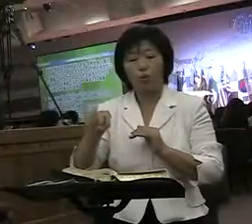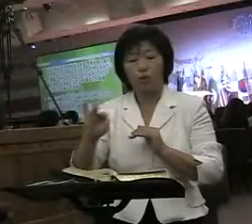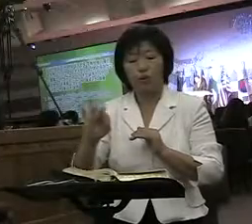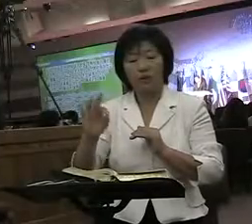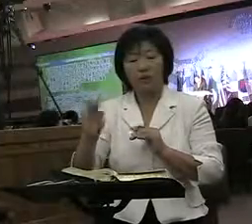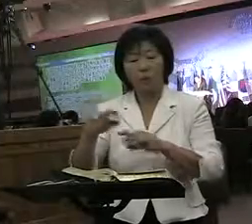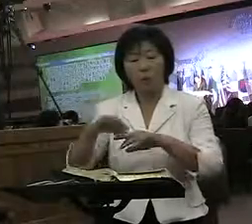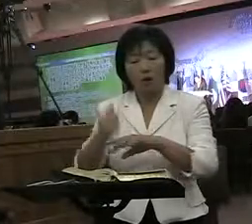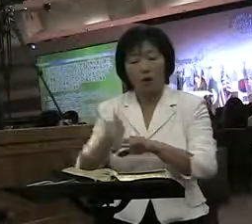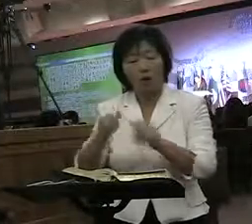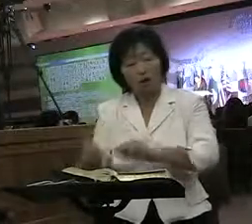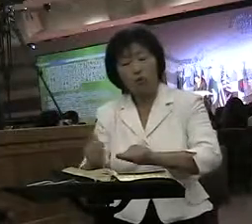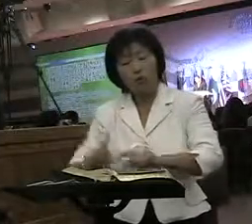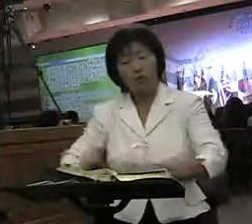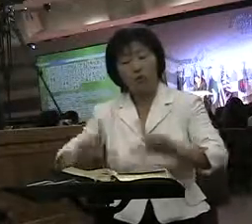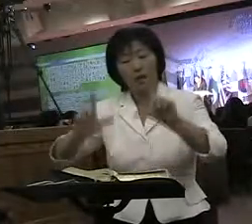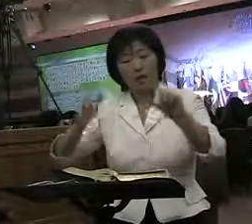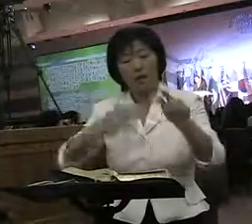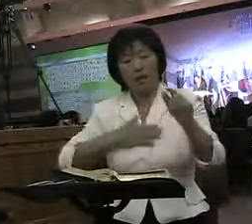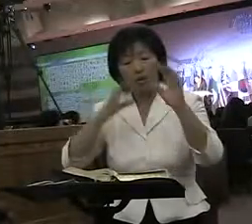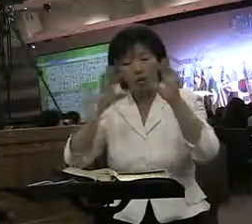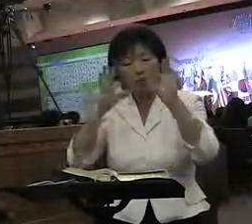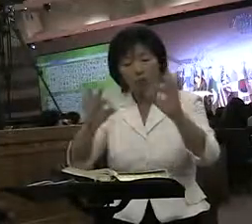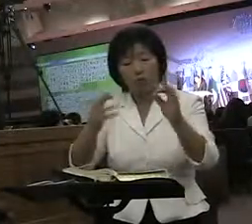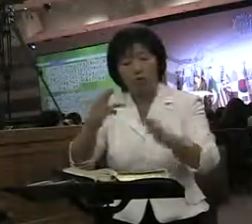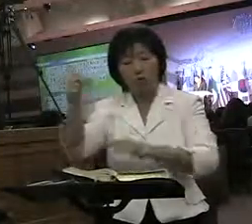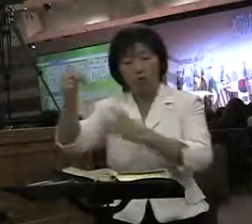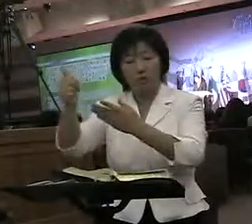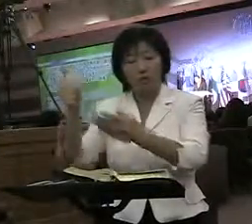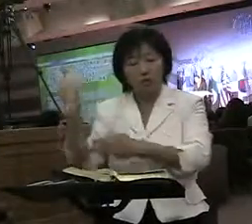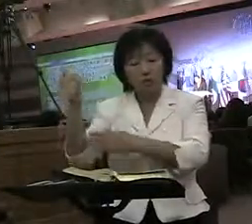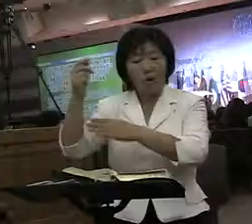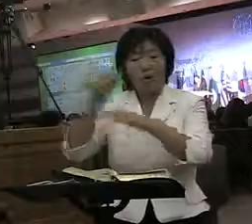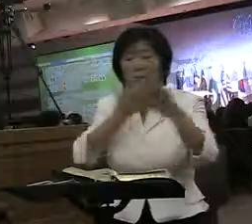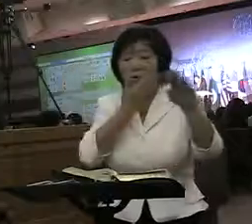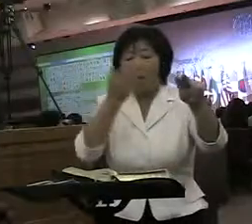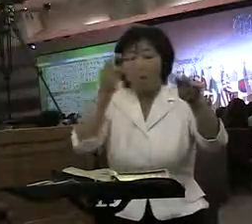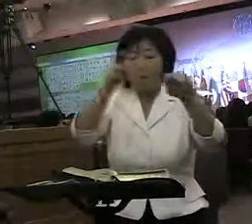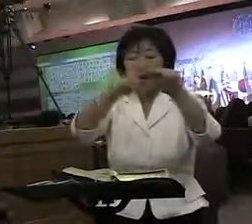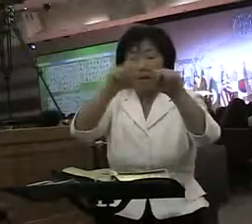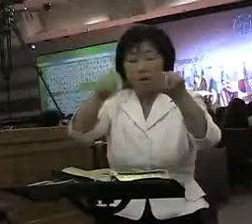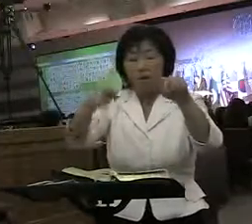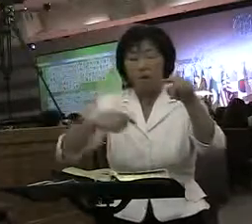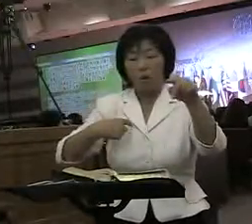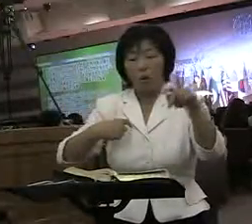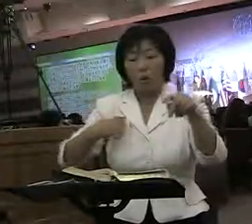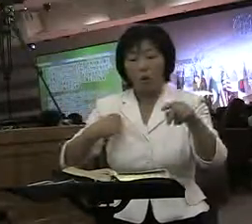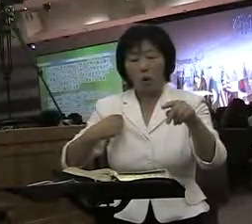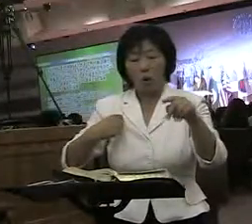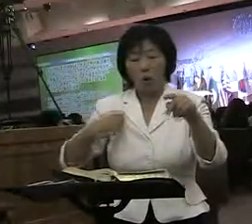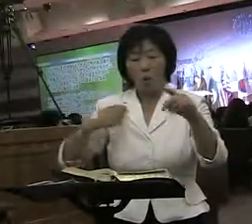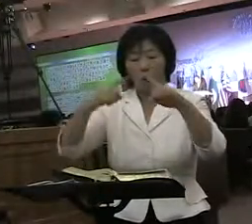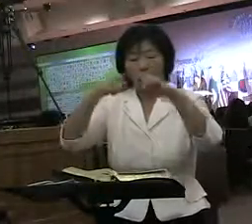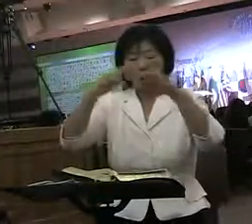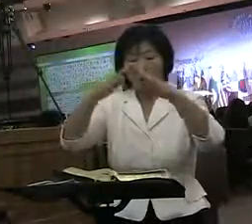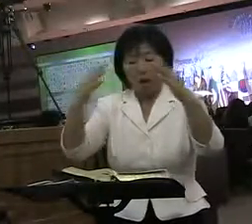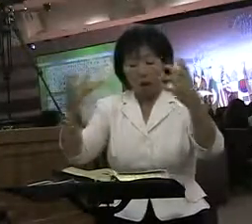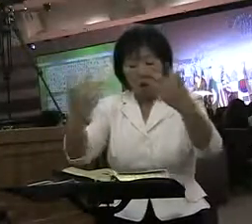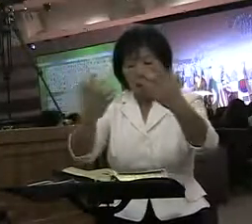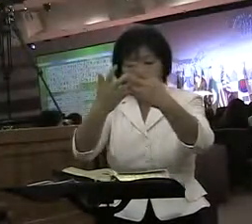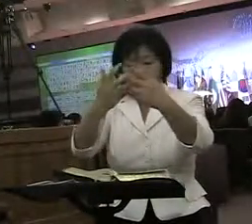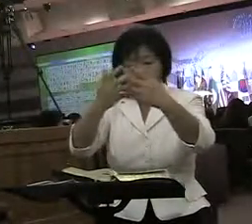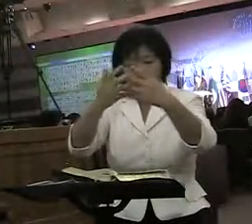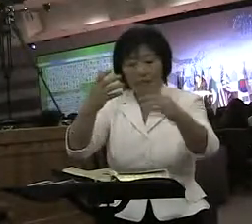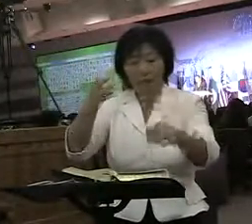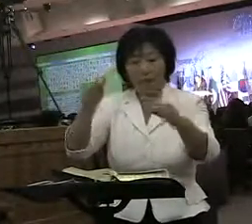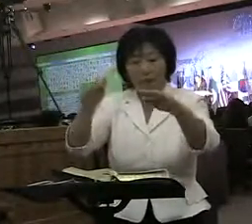우시야 왕의 죽던 해에 내가 본즉 주께서 높이 들린 보좌에 앉으셨는데 그 옷자락은 성전에 가득하였고